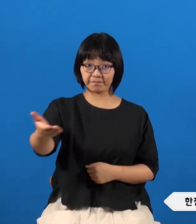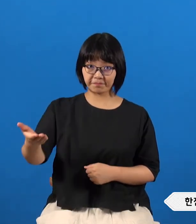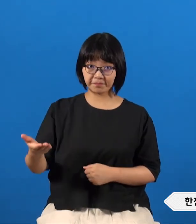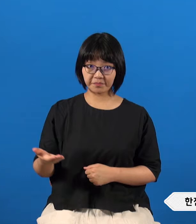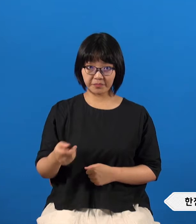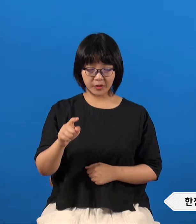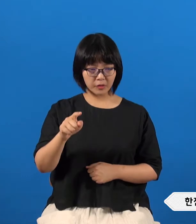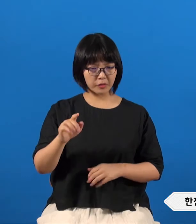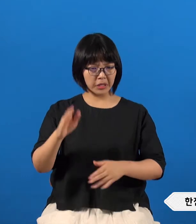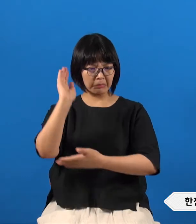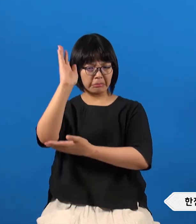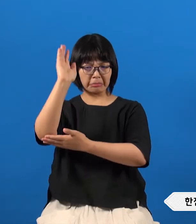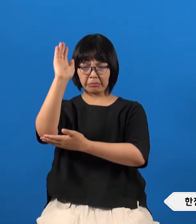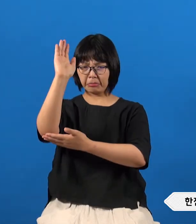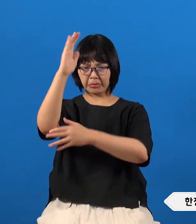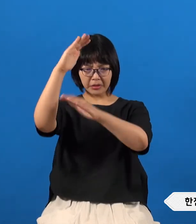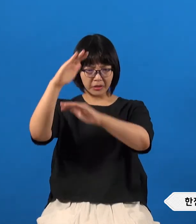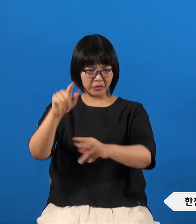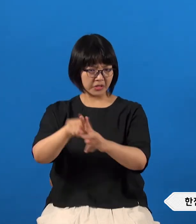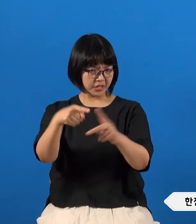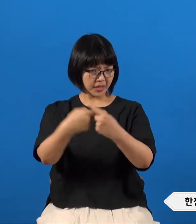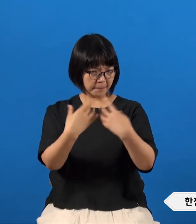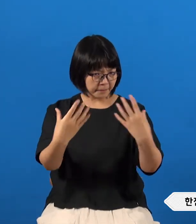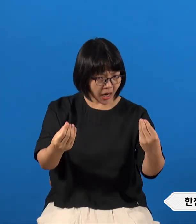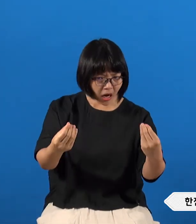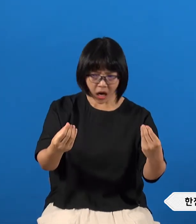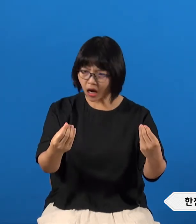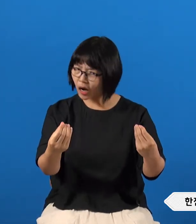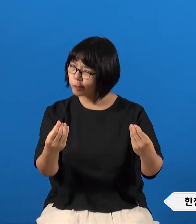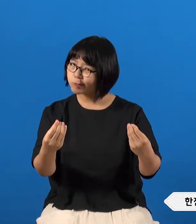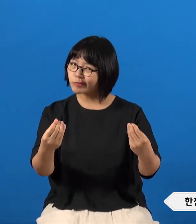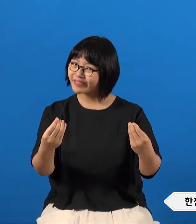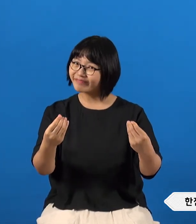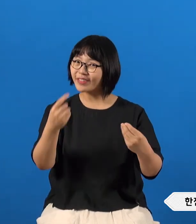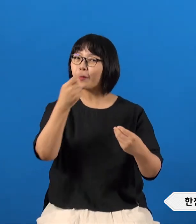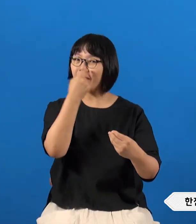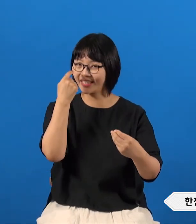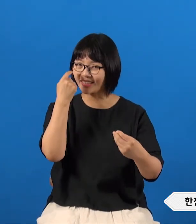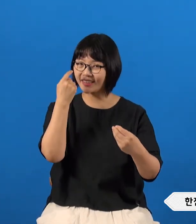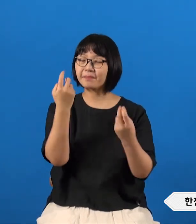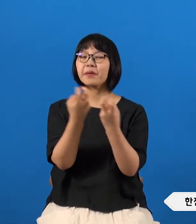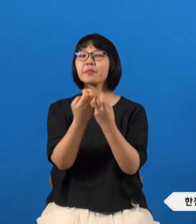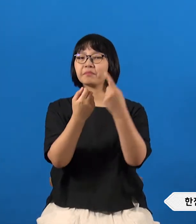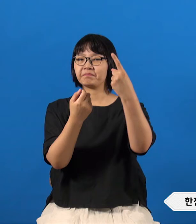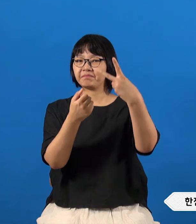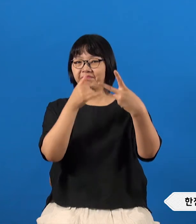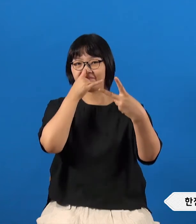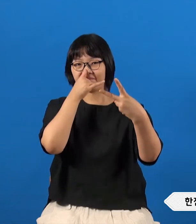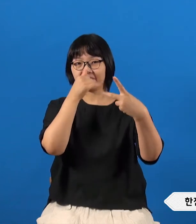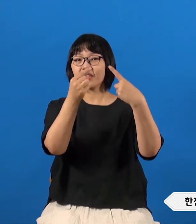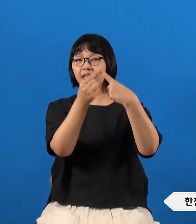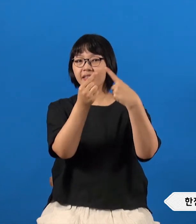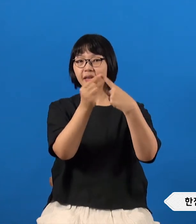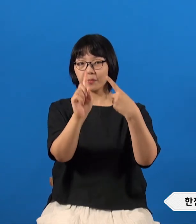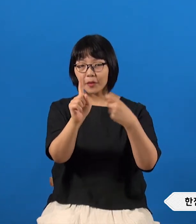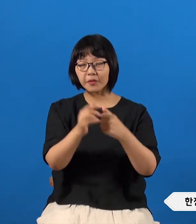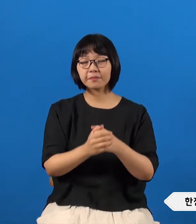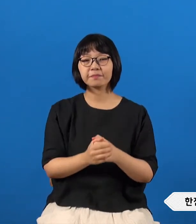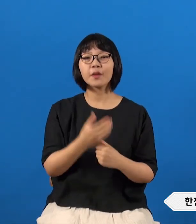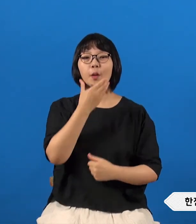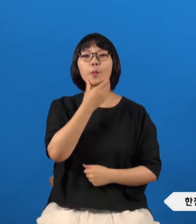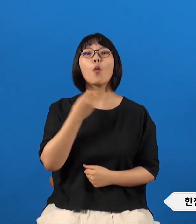여러분이 이것을 확실하게 이해했는지 안 했는지를 체크해 볼 수 있는 것이 두 가지가 있습니다.